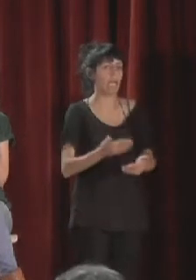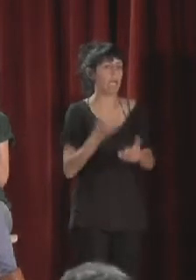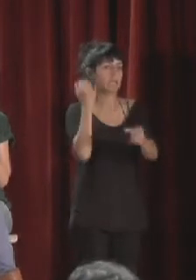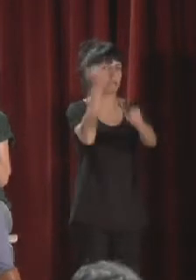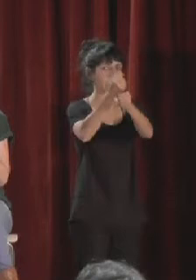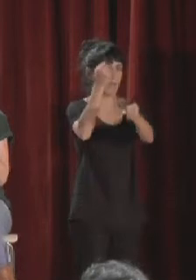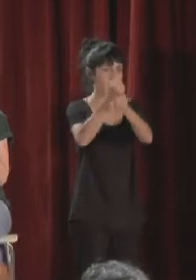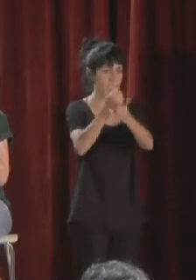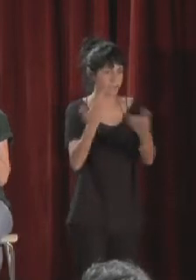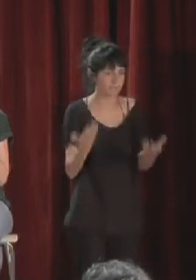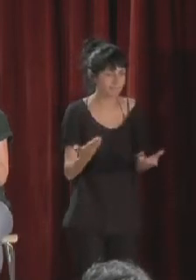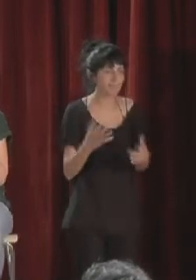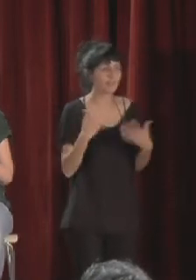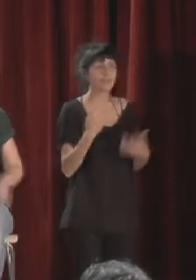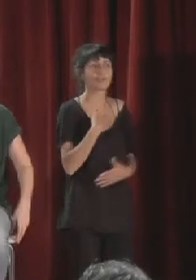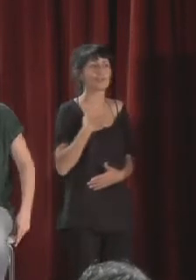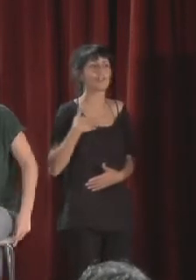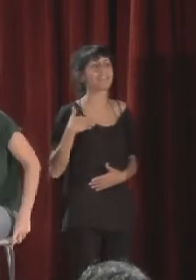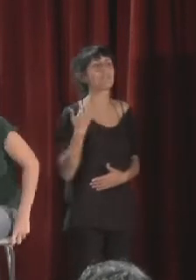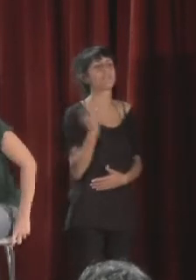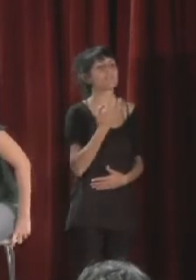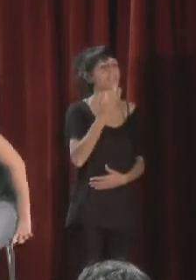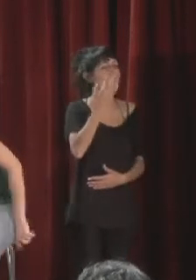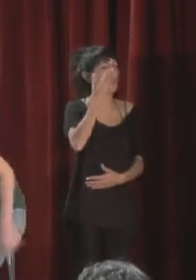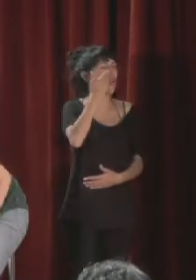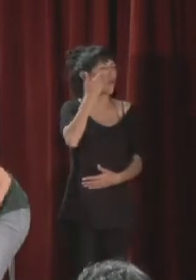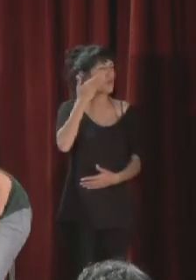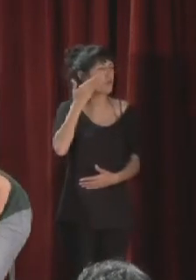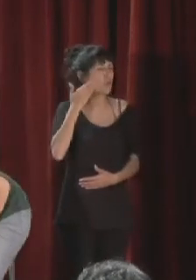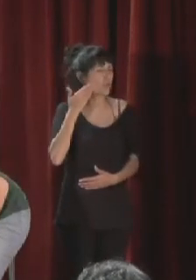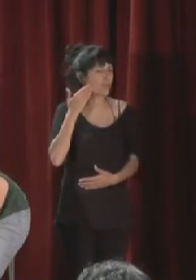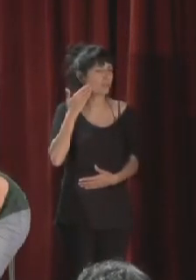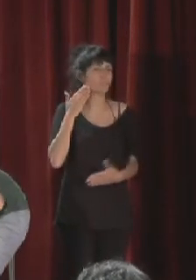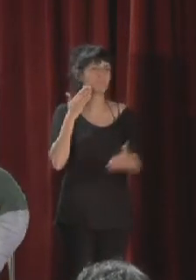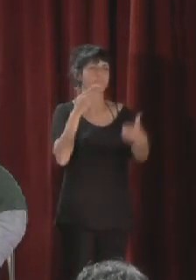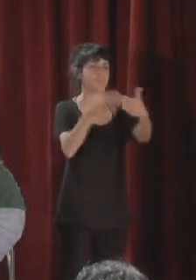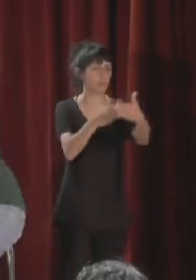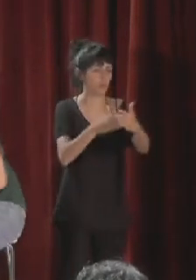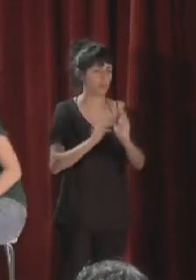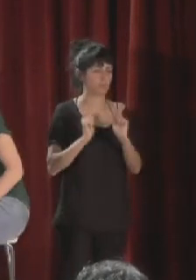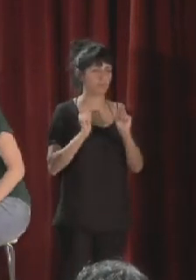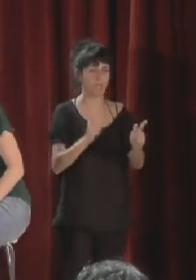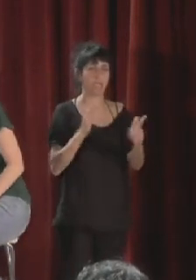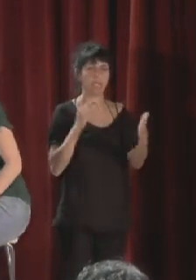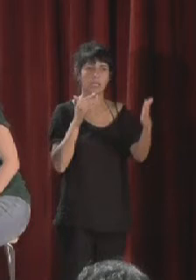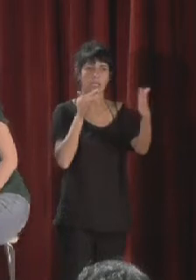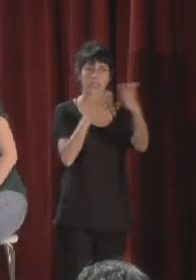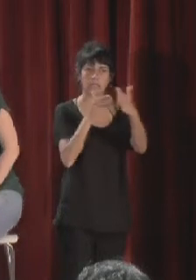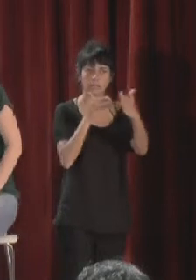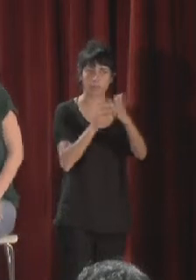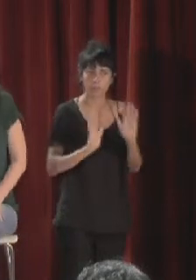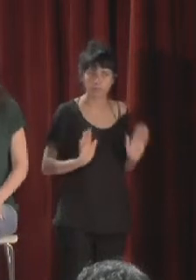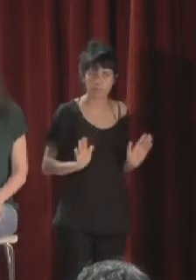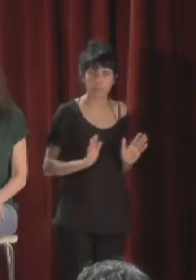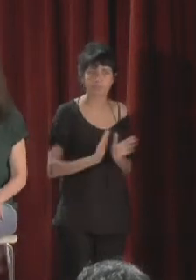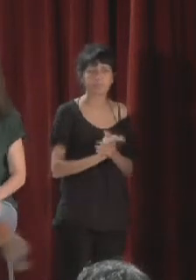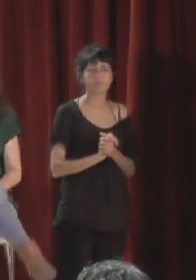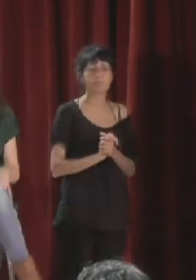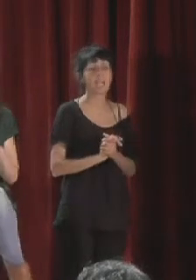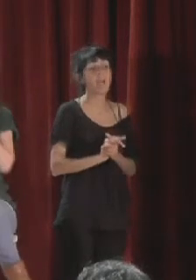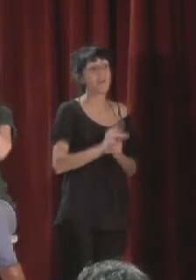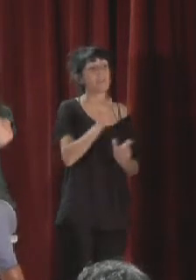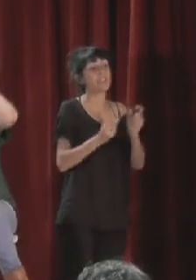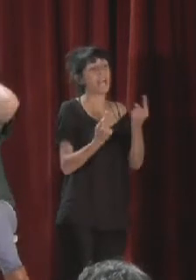os pés á corrupción, tan ligada a este sistema antipersoas, aínda que algúns insistan en que son só casos